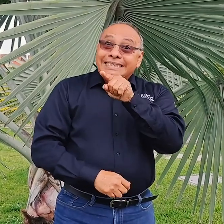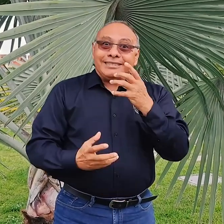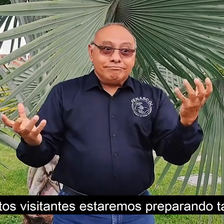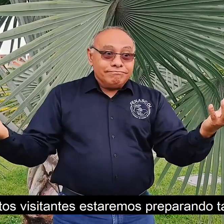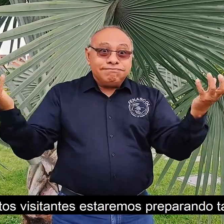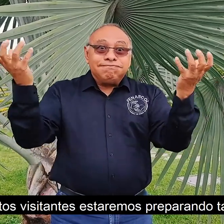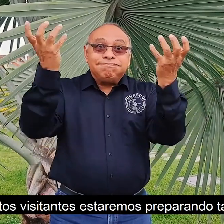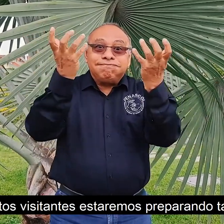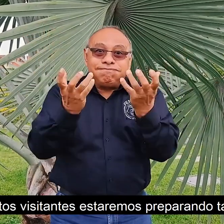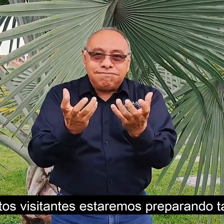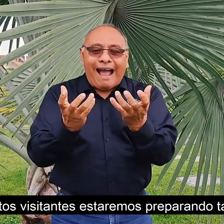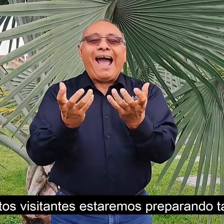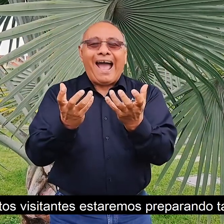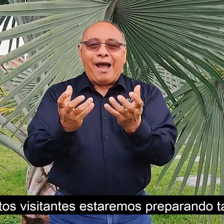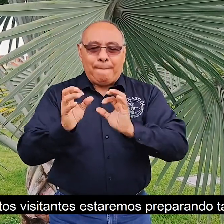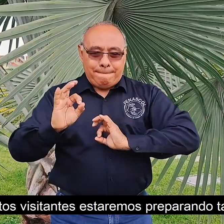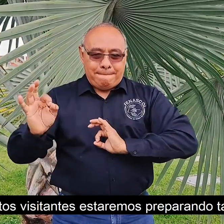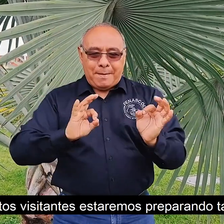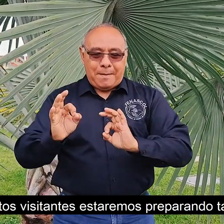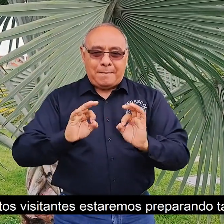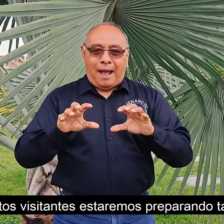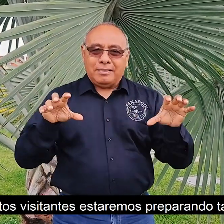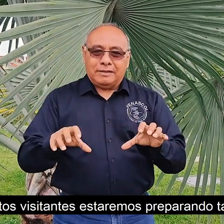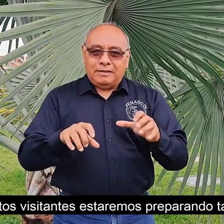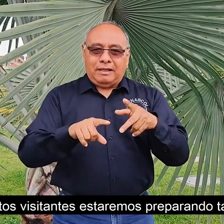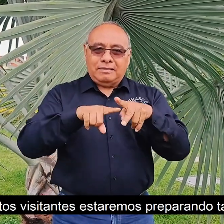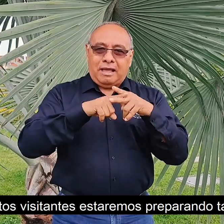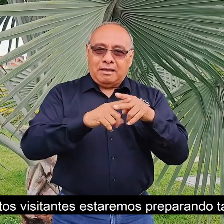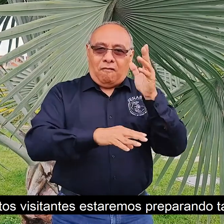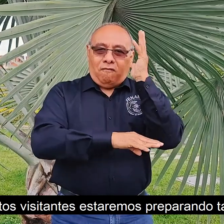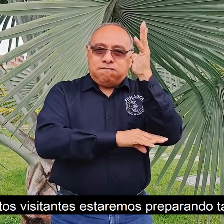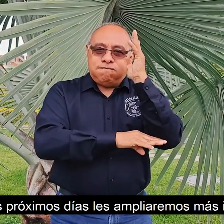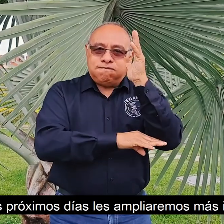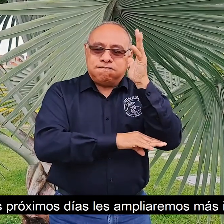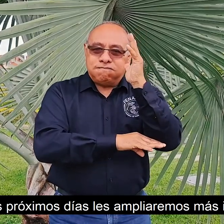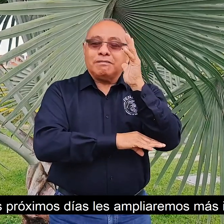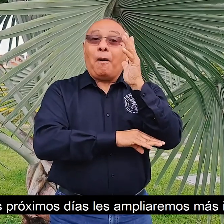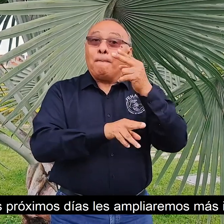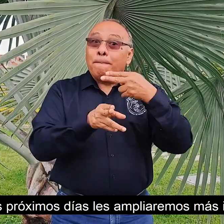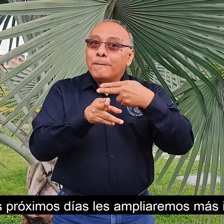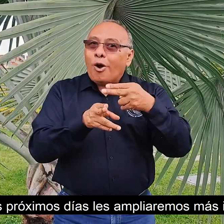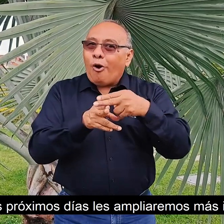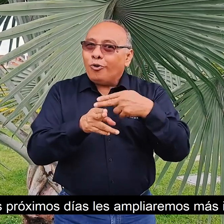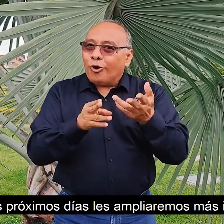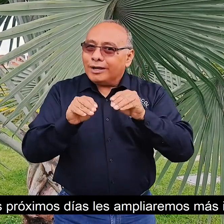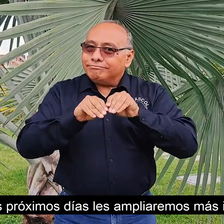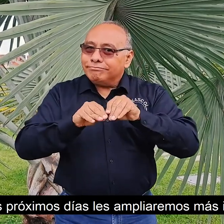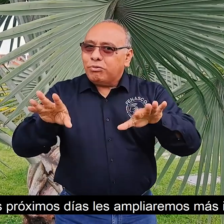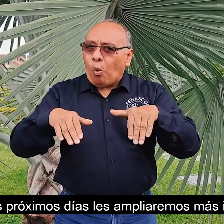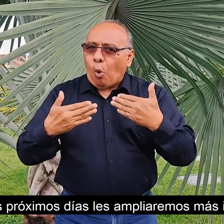Con estos visitantes estaremos preparando talleres y charlas. Y en los próximos días les ampliaremos más información